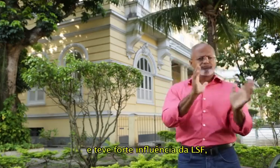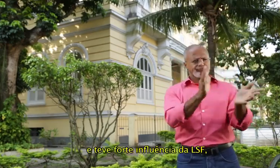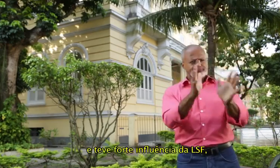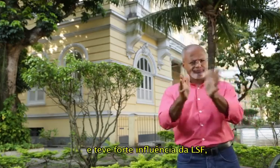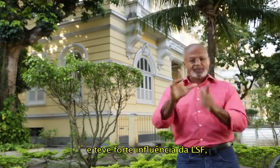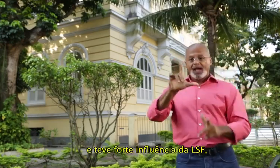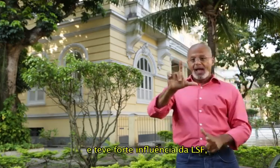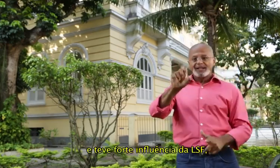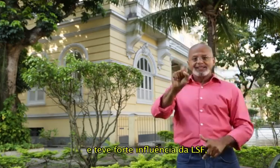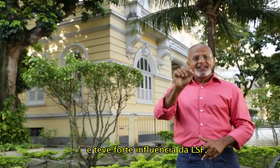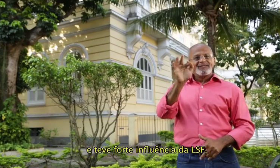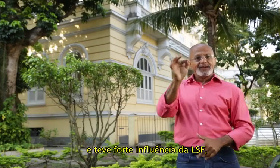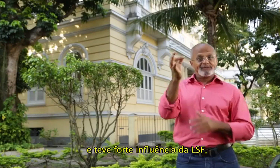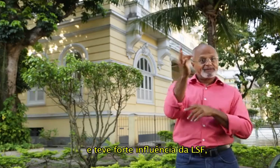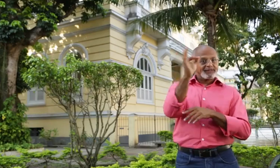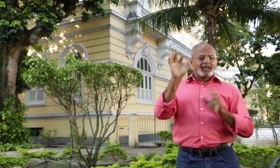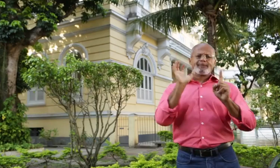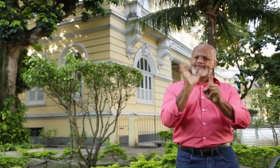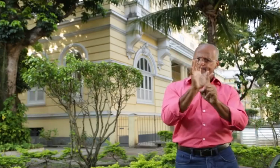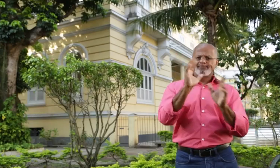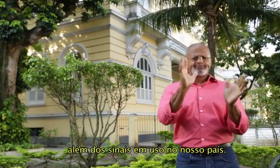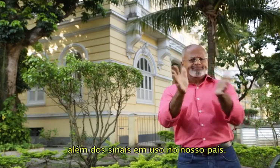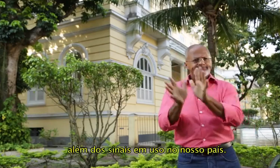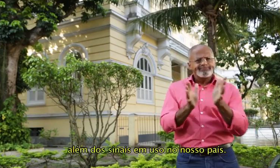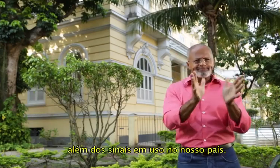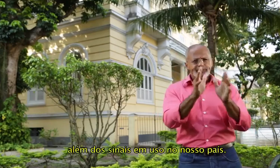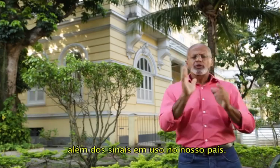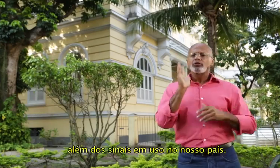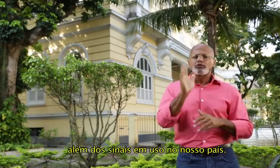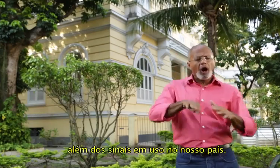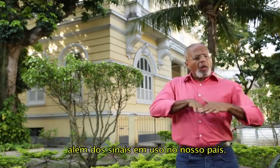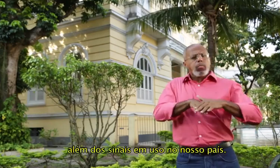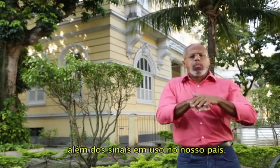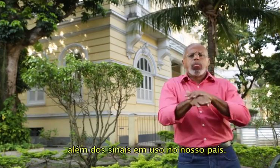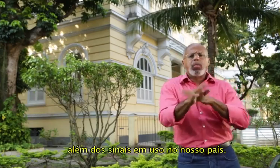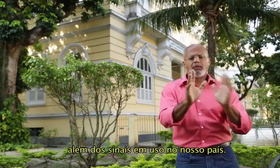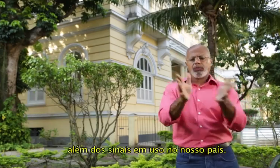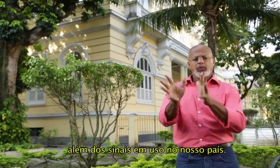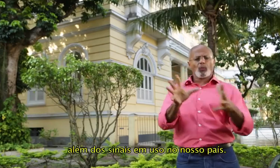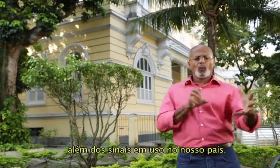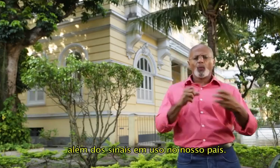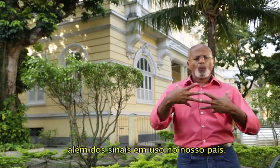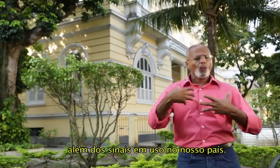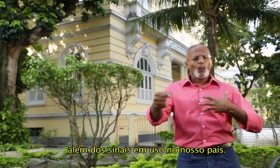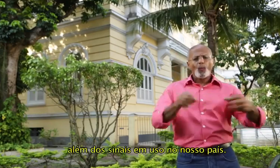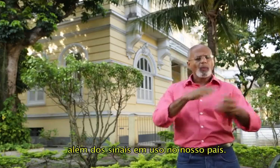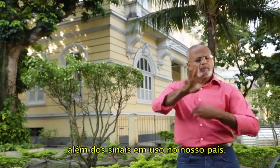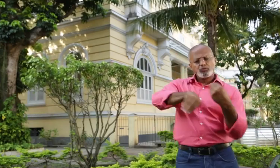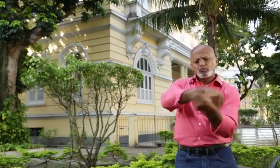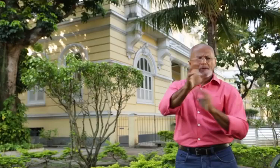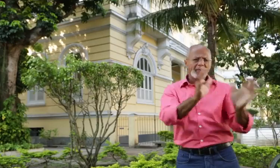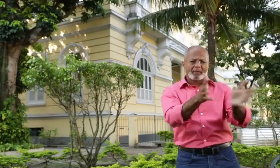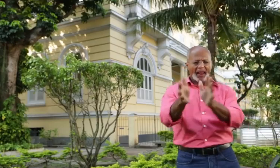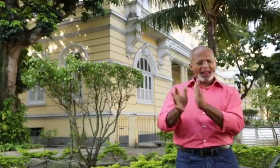da LSF, além dos sinais em uso no nosso país.